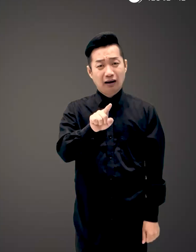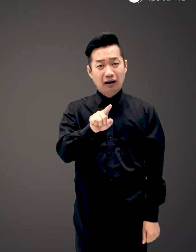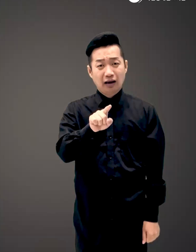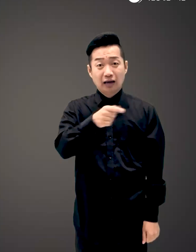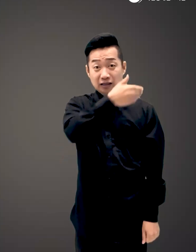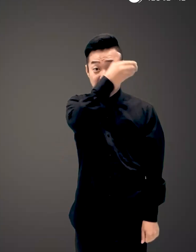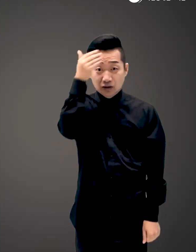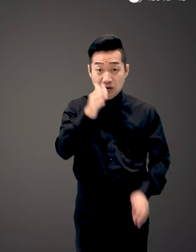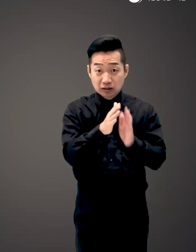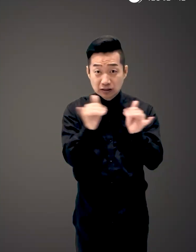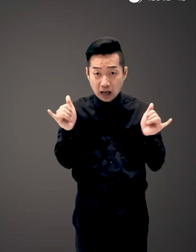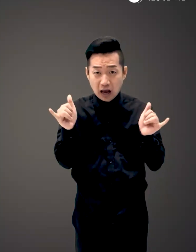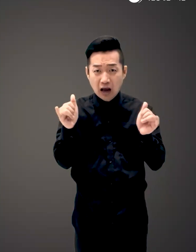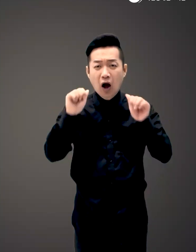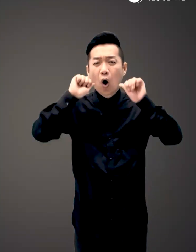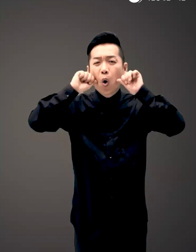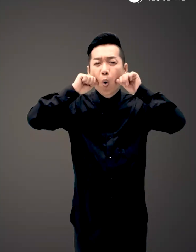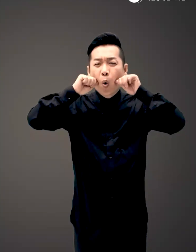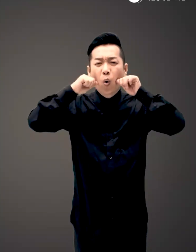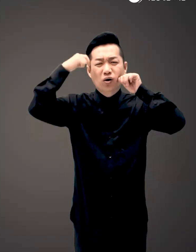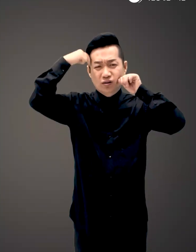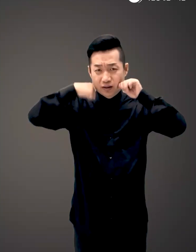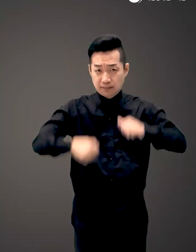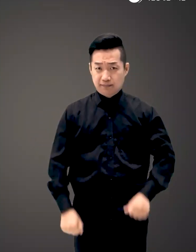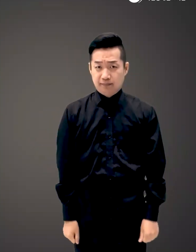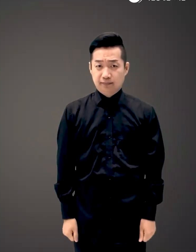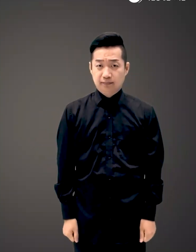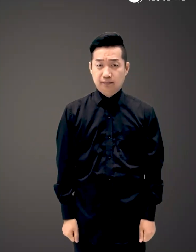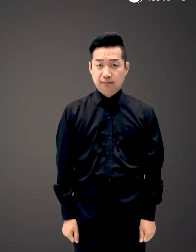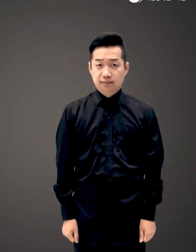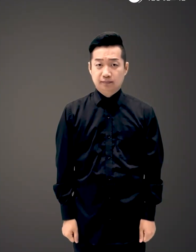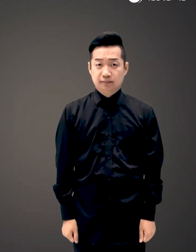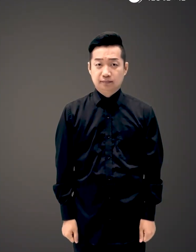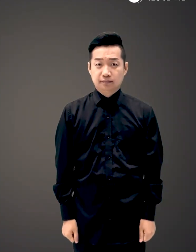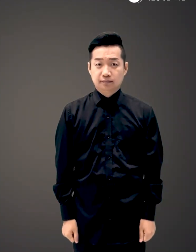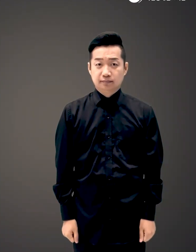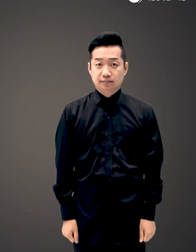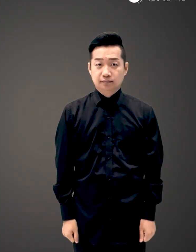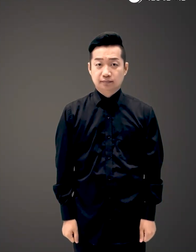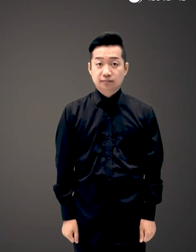그 청년 세대를 조롱하는 말인 것 같아요.